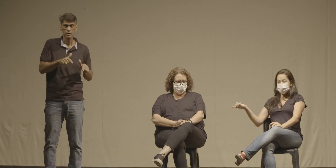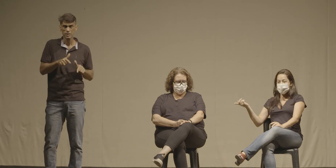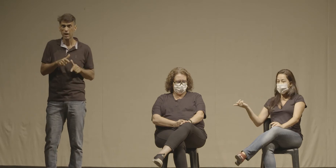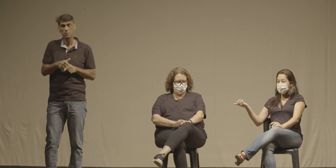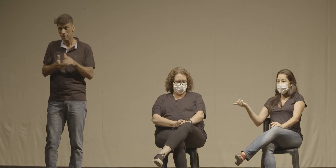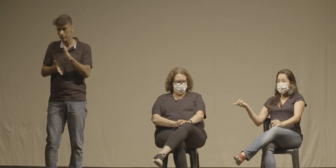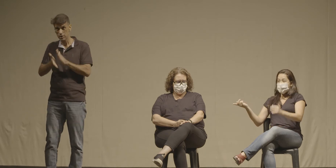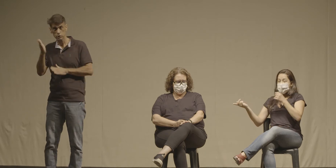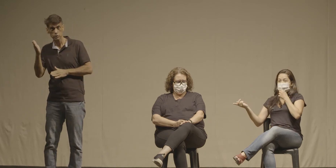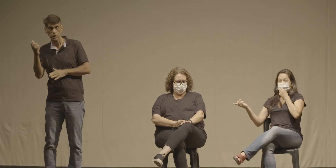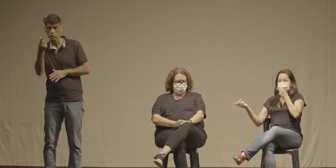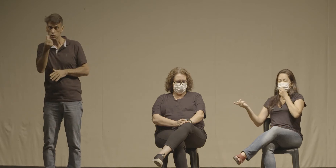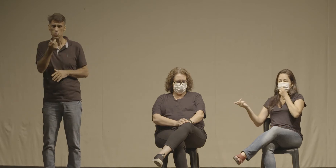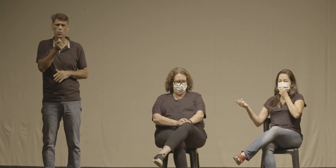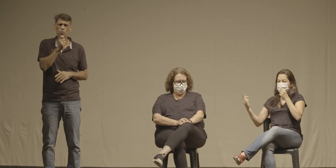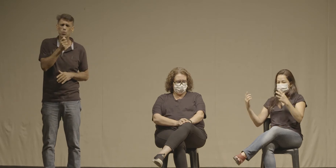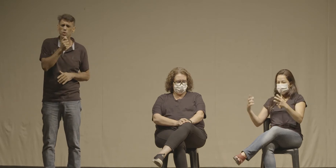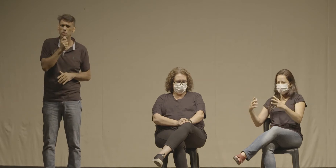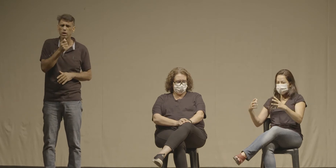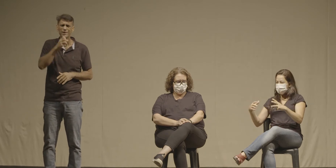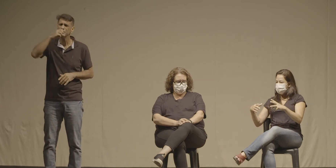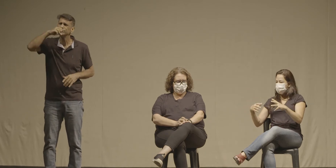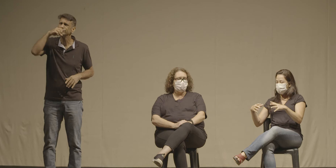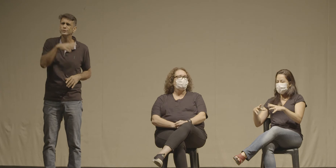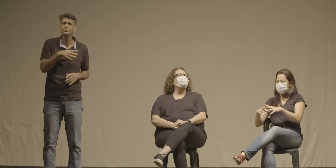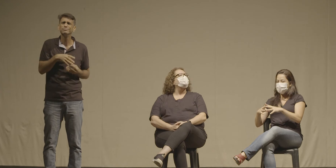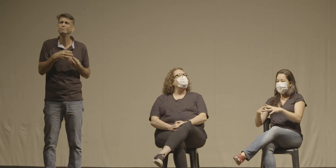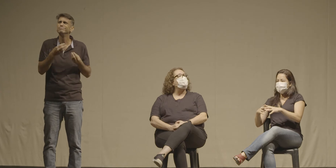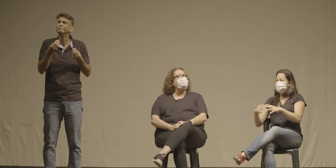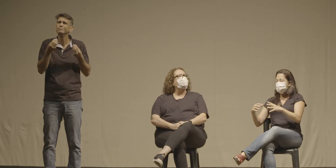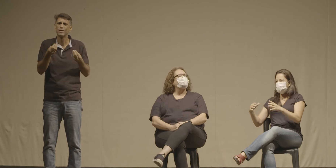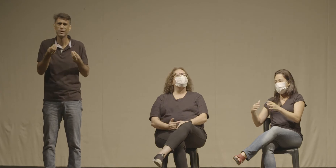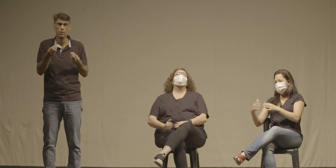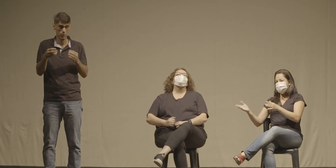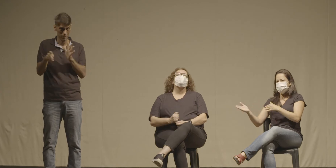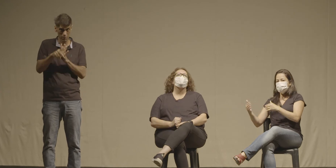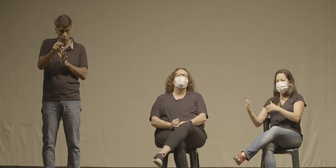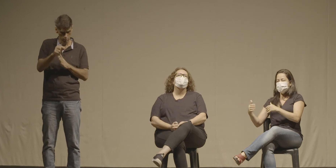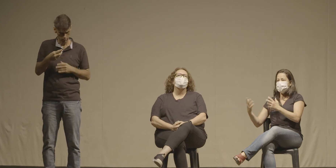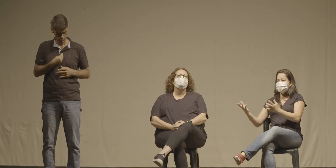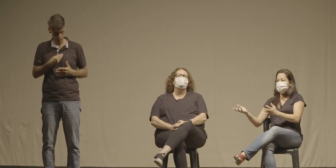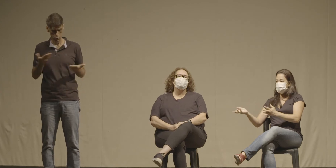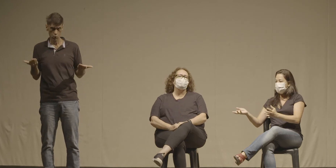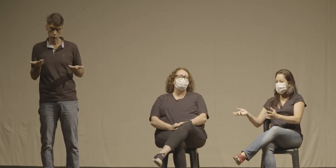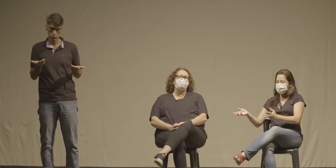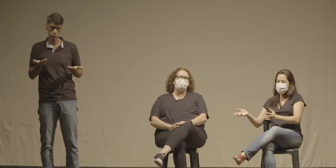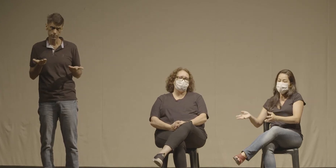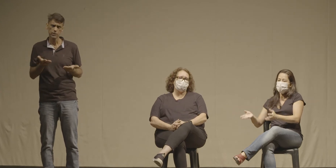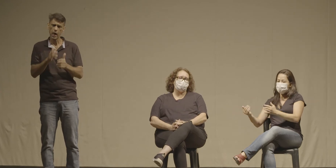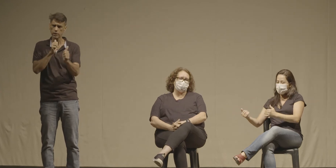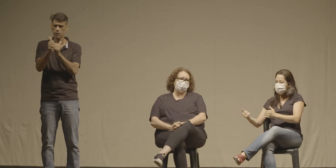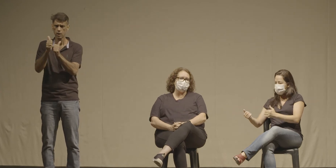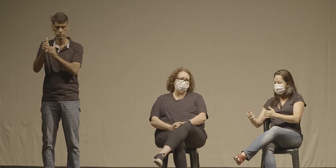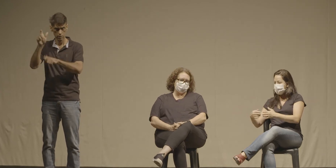ganhavam para viajar. É de um absurdo, se a gente colocar não só o que a gente vive hoje, que graças a Deus os atletas